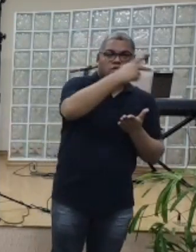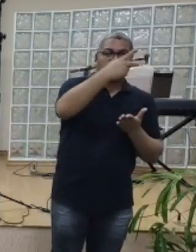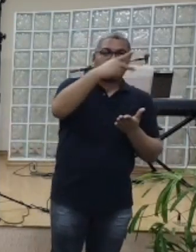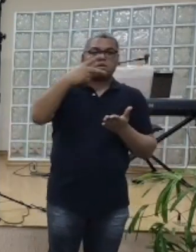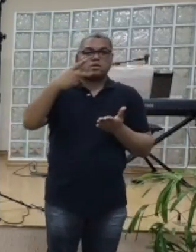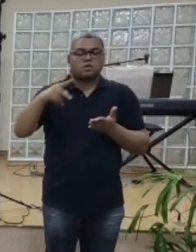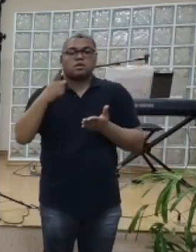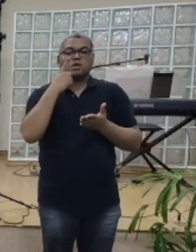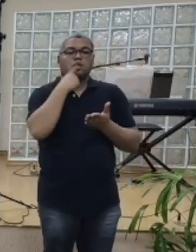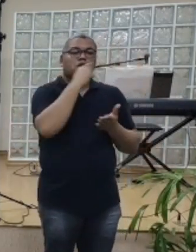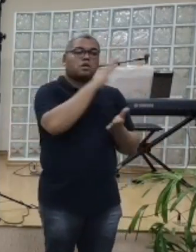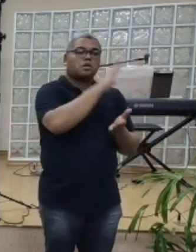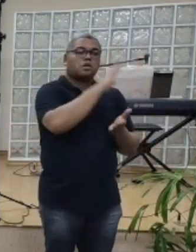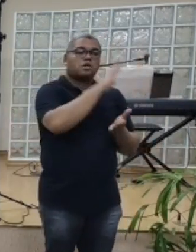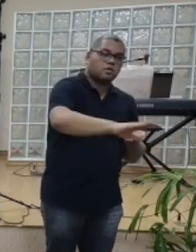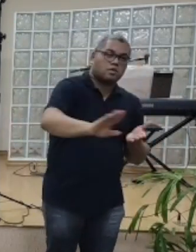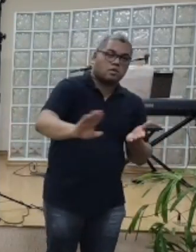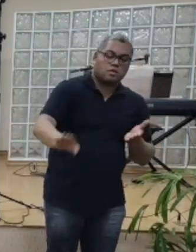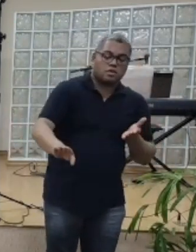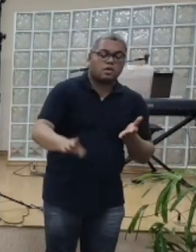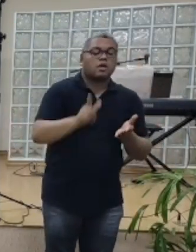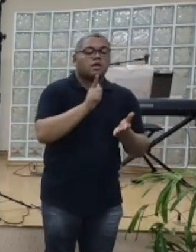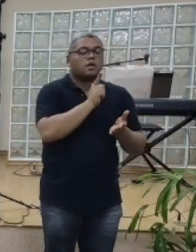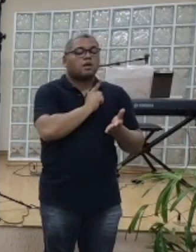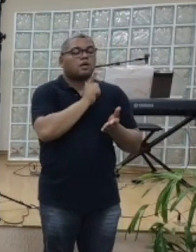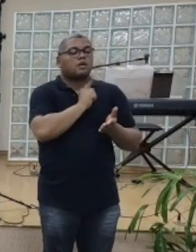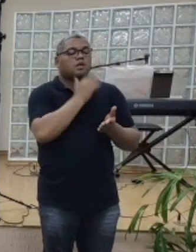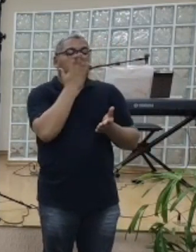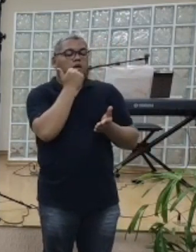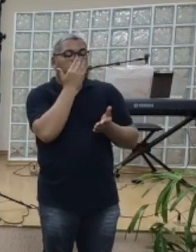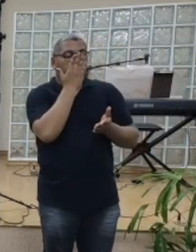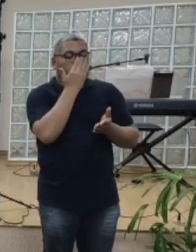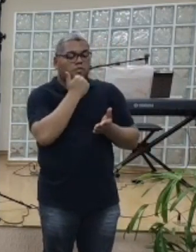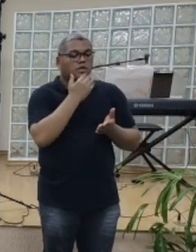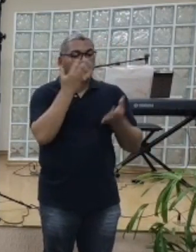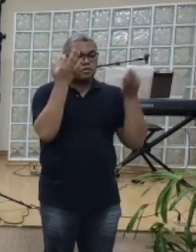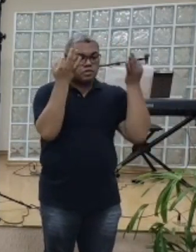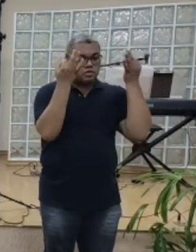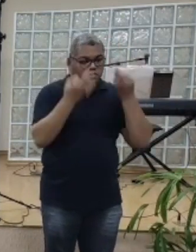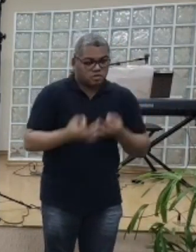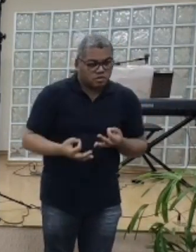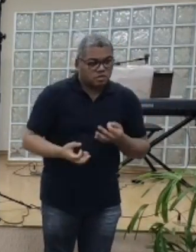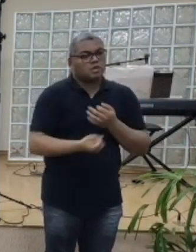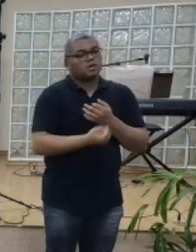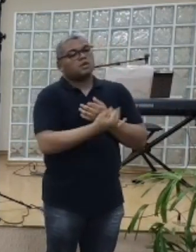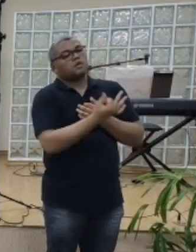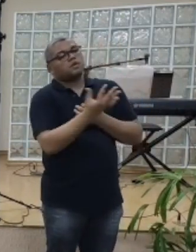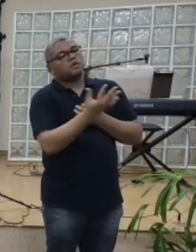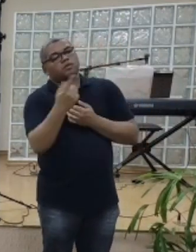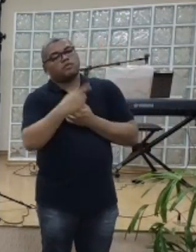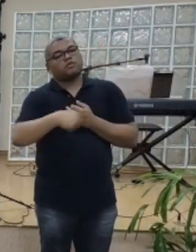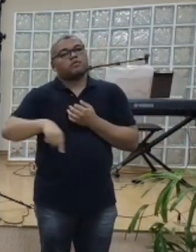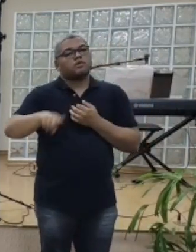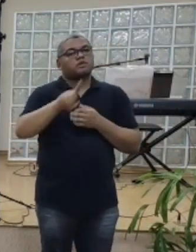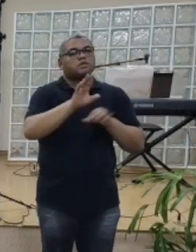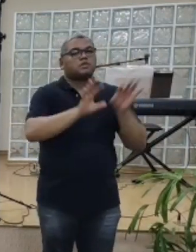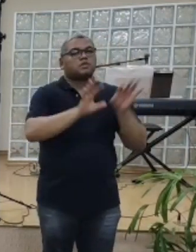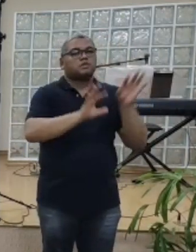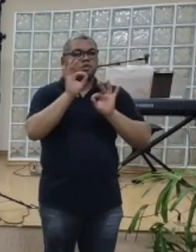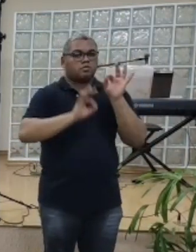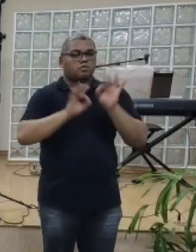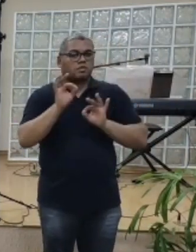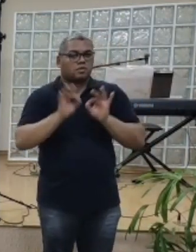crianças tenham alimento sólido para a idade delas? O quanto vocês têm se preparado para que